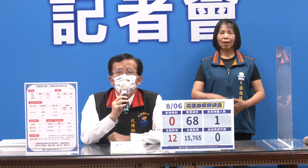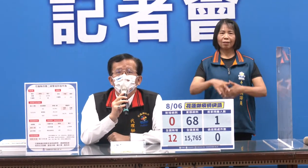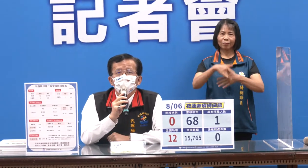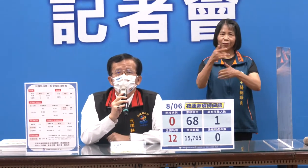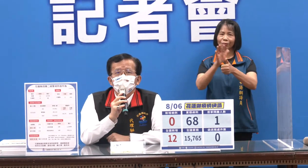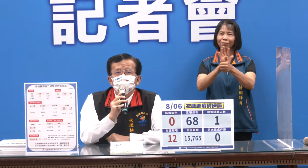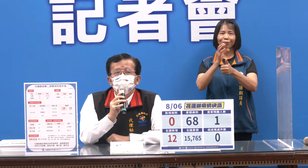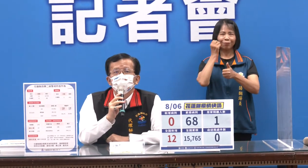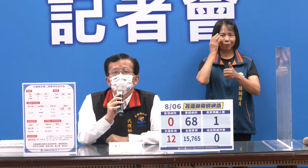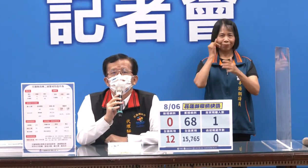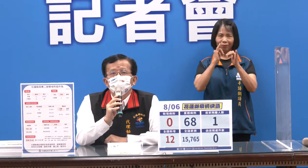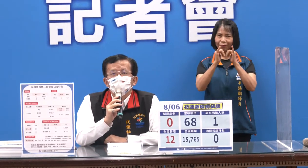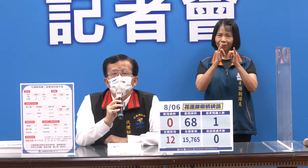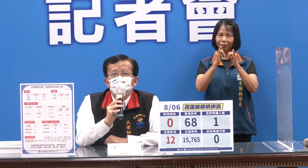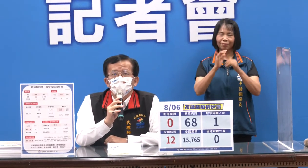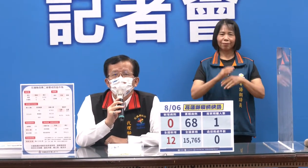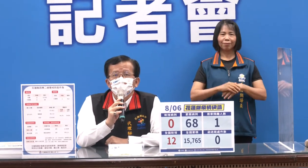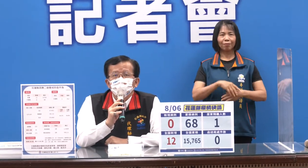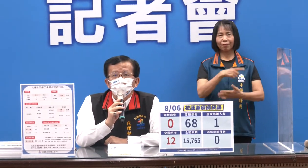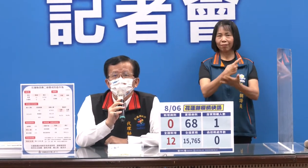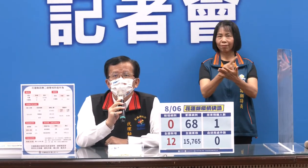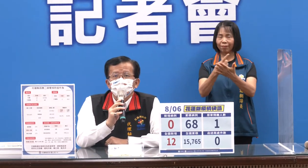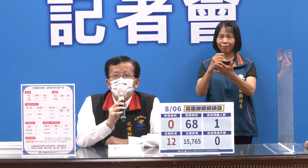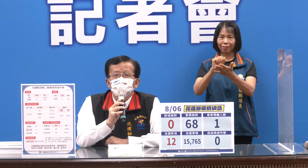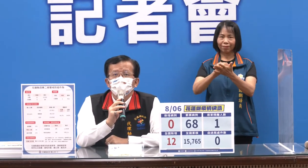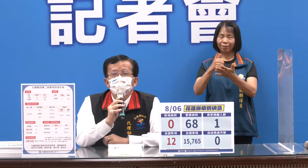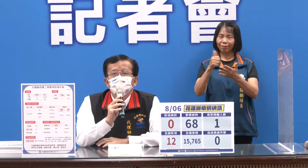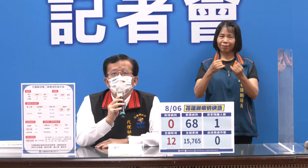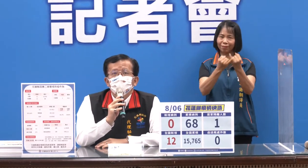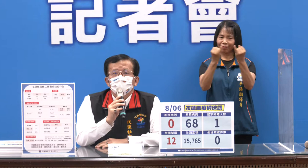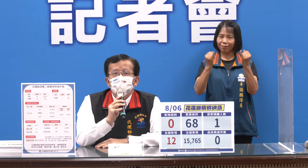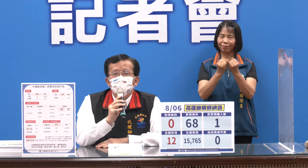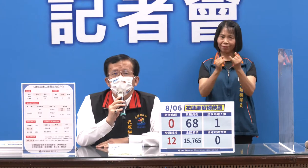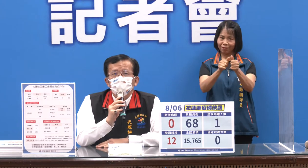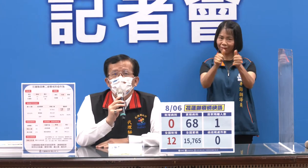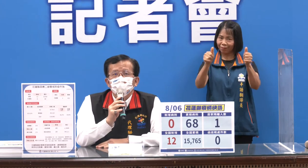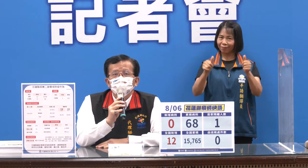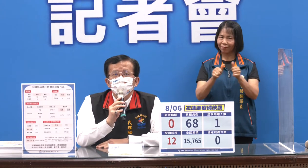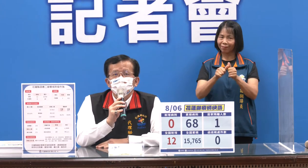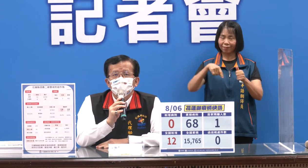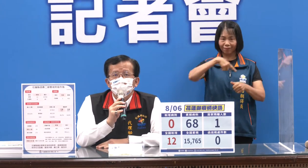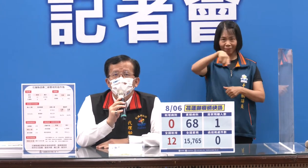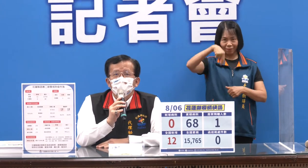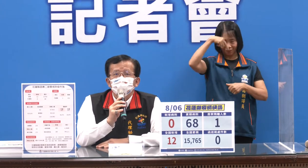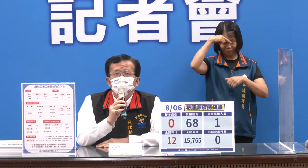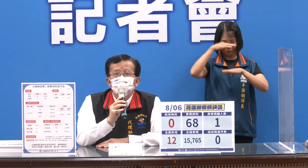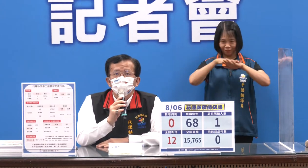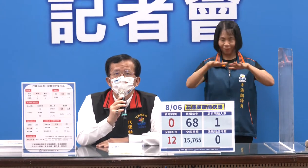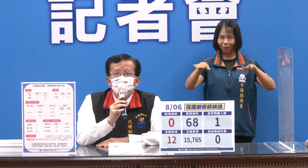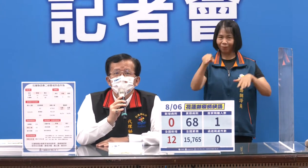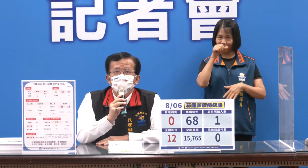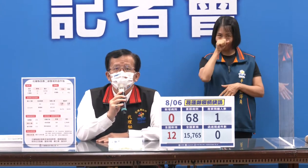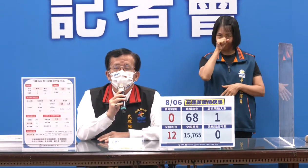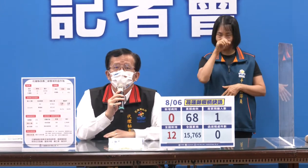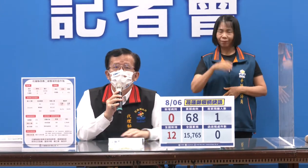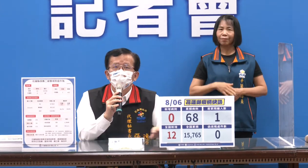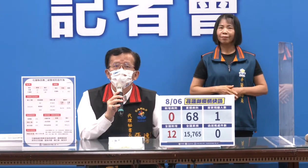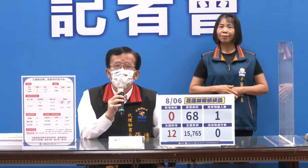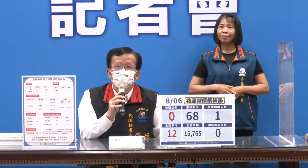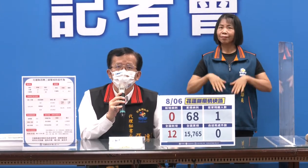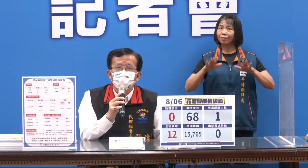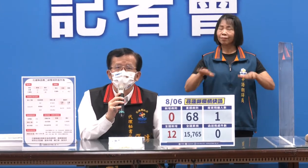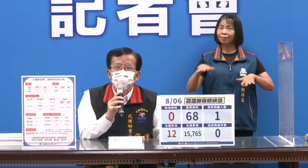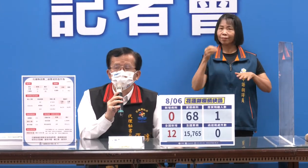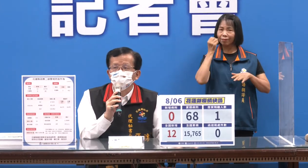亲爱的花莲乡亲，各位媒体女士先生们，大家午安，大家好。今天